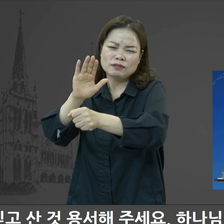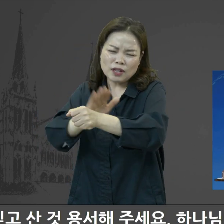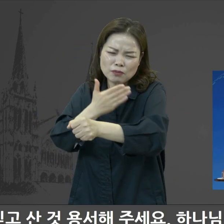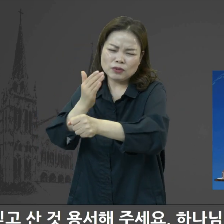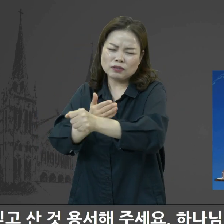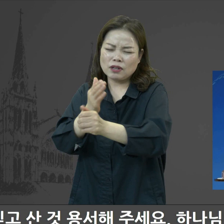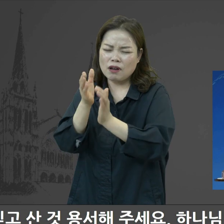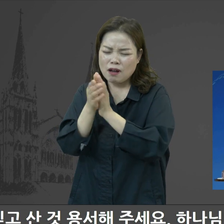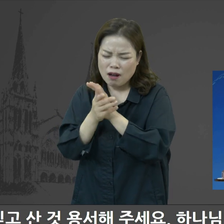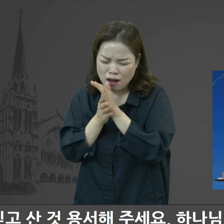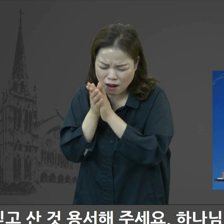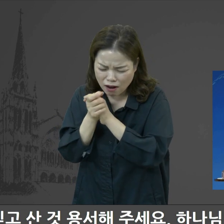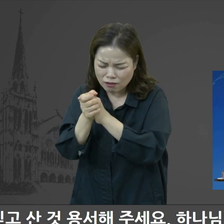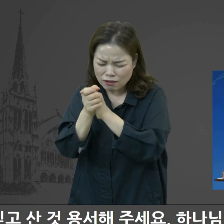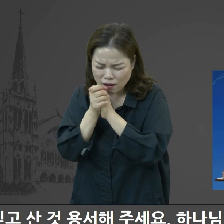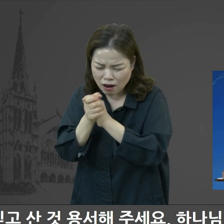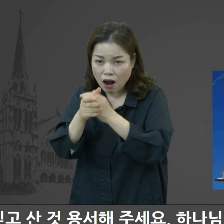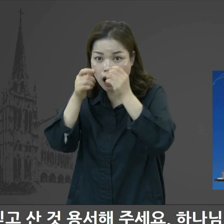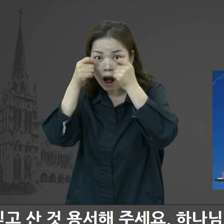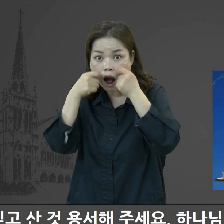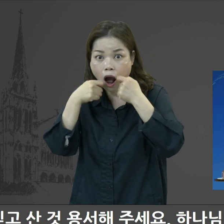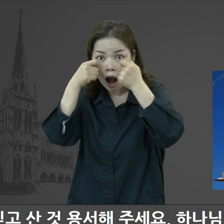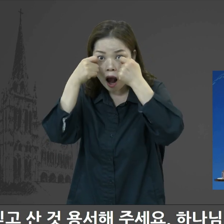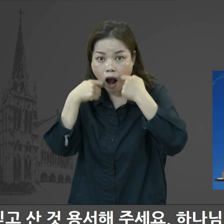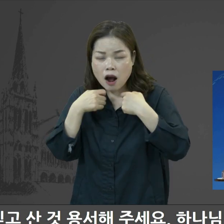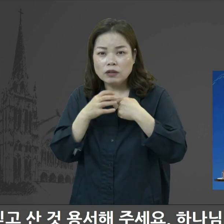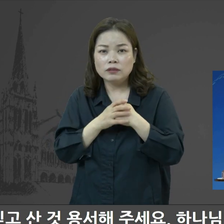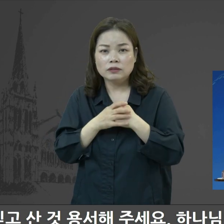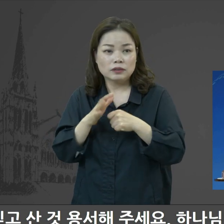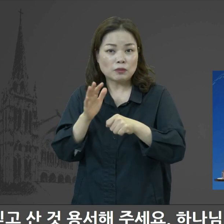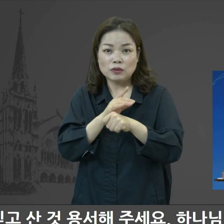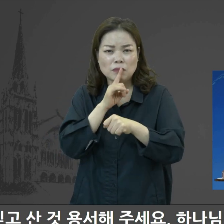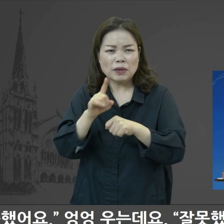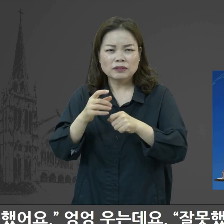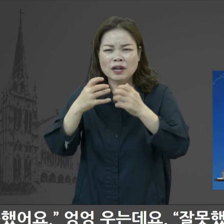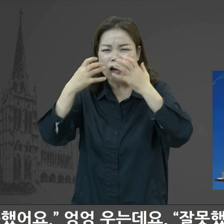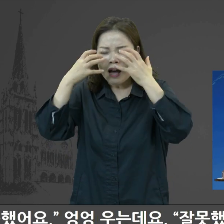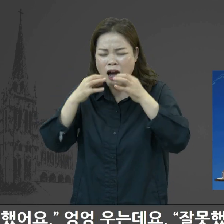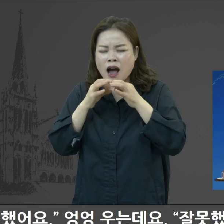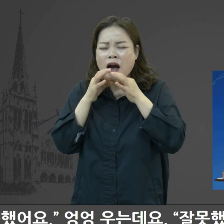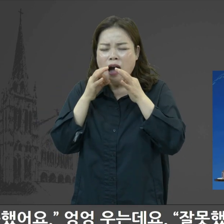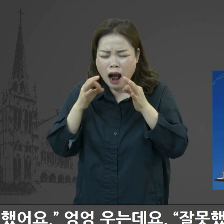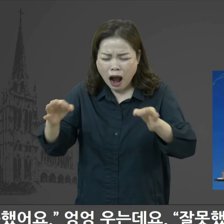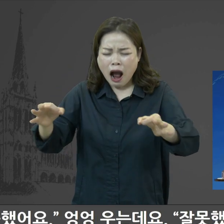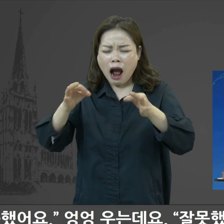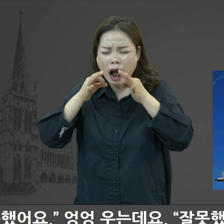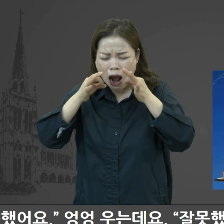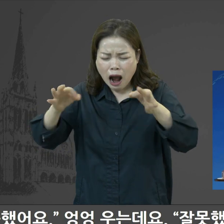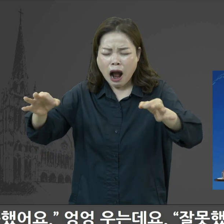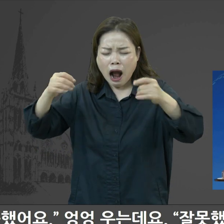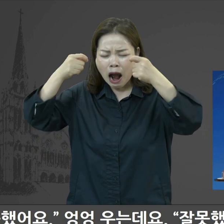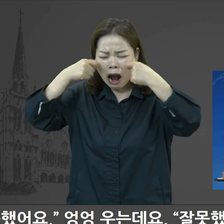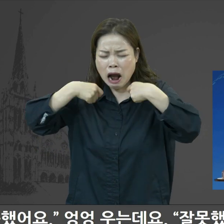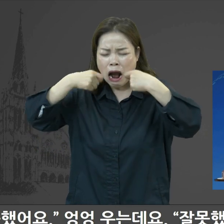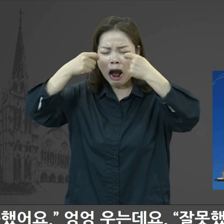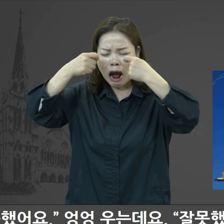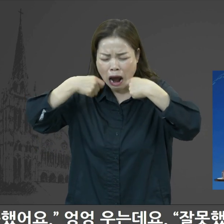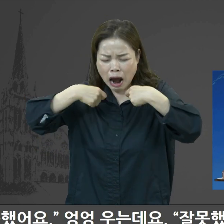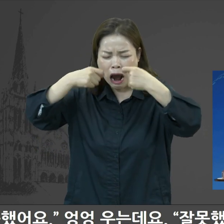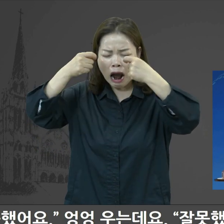잘못했어요, 앙앙앙앙 우는데요, 잘못했어요 소리도 안 나와요. 그냥 앙앙 울면서 용서해